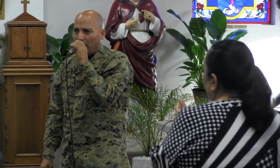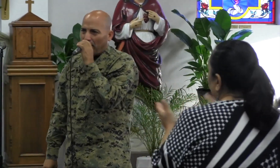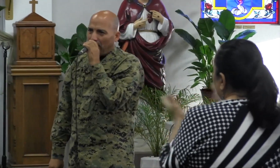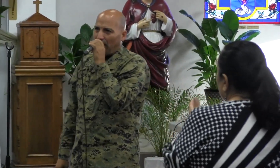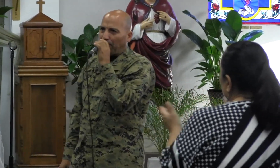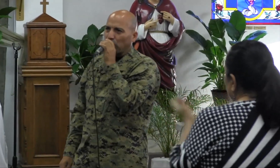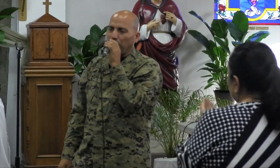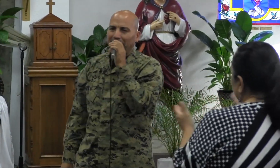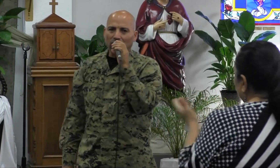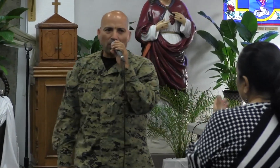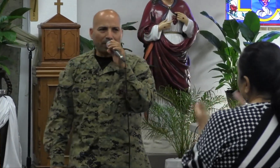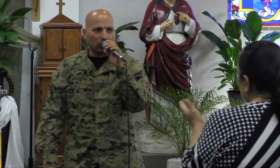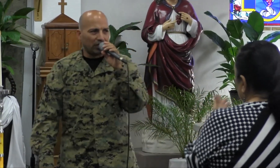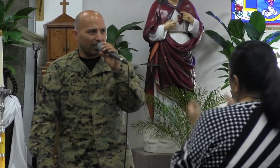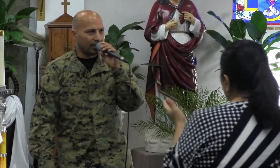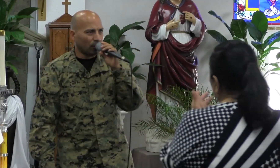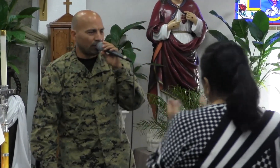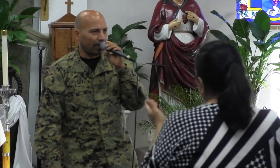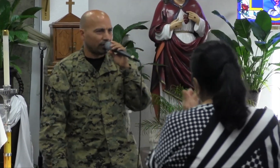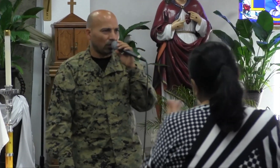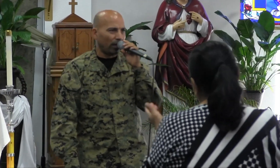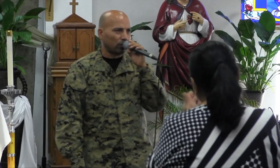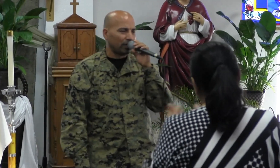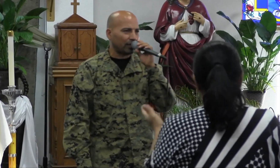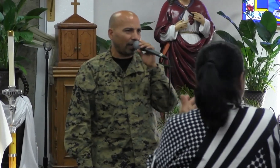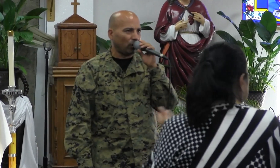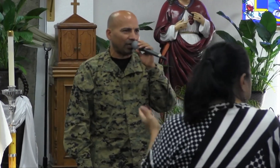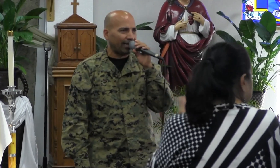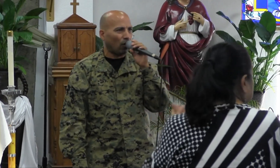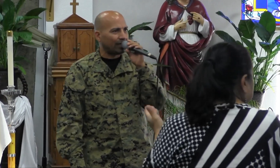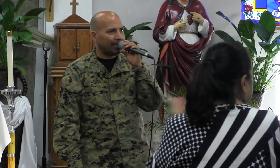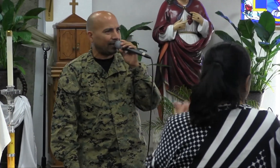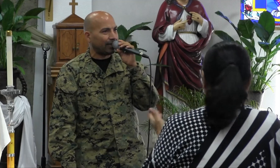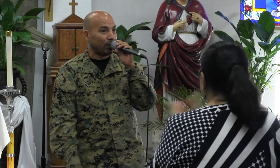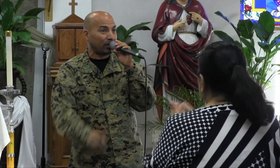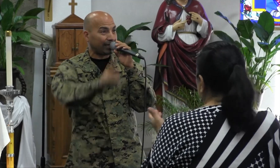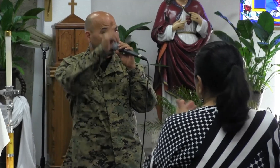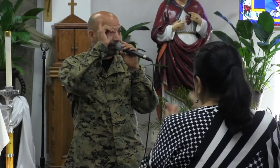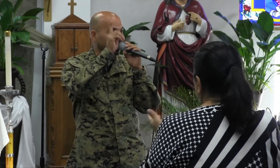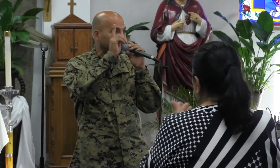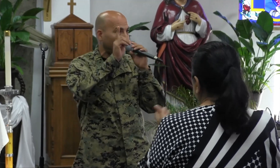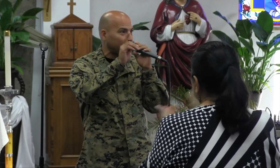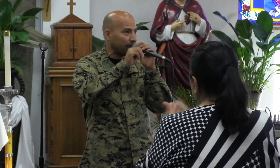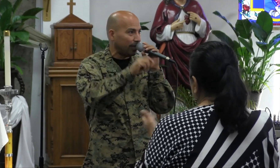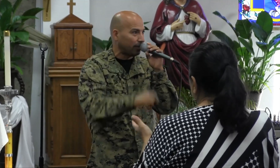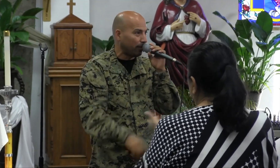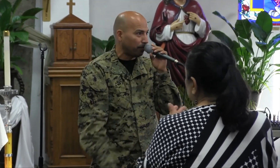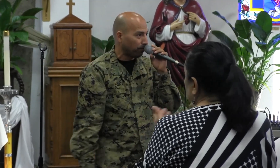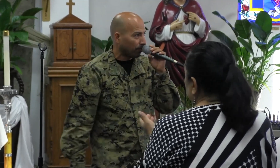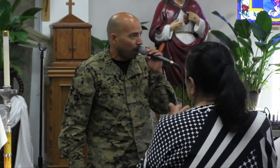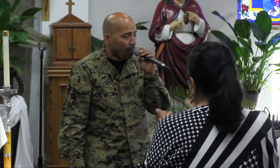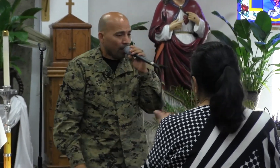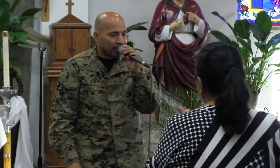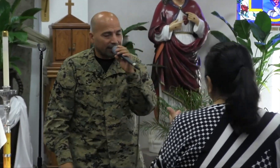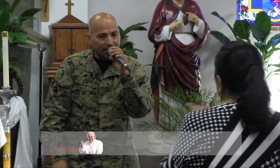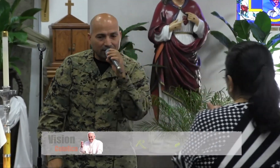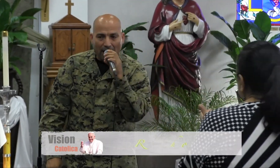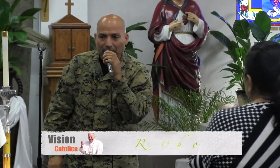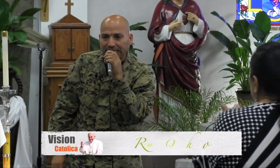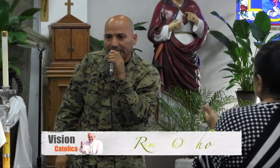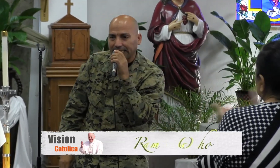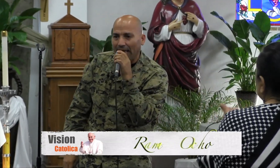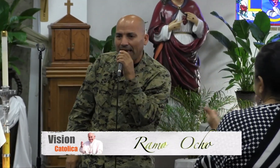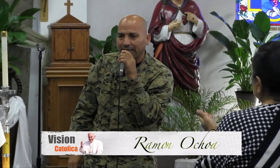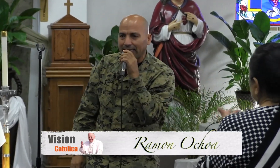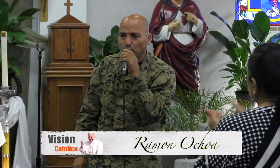es? El apóstol Pedro le pregunta a Jesús y Jesús le contesta, no te digo que siete, sino hasta 70 veces siete.